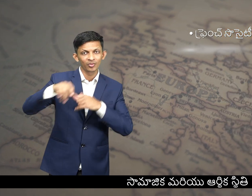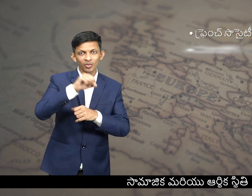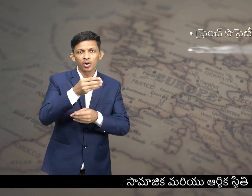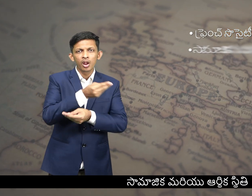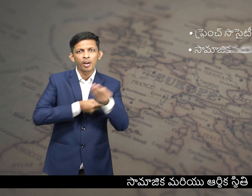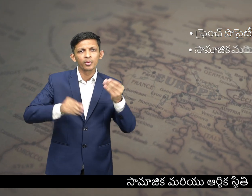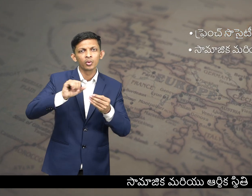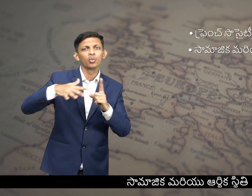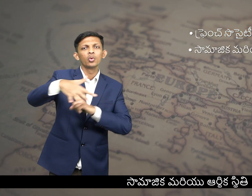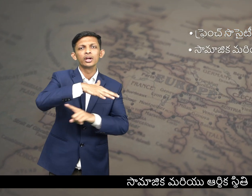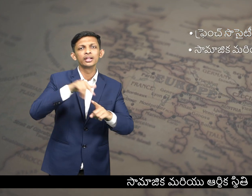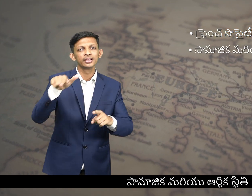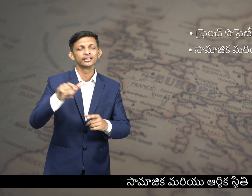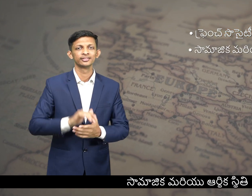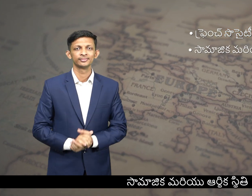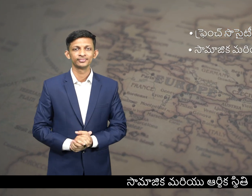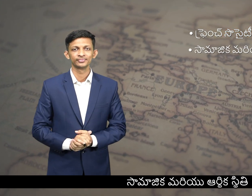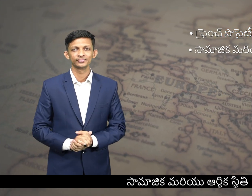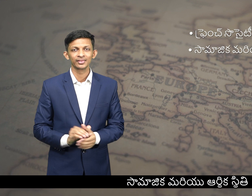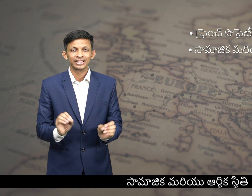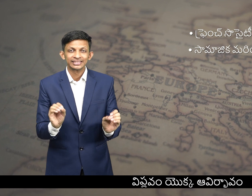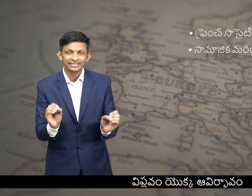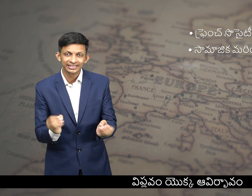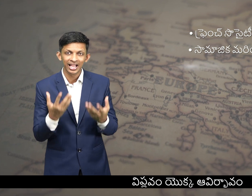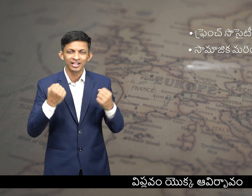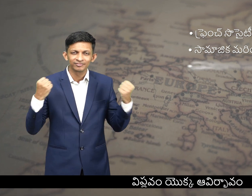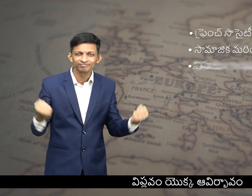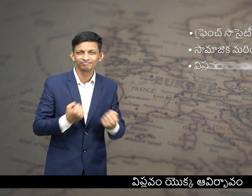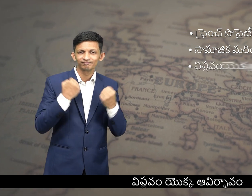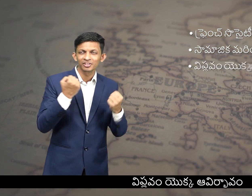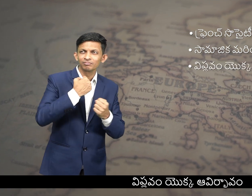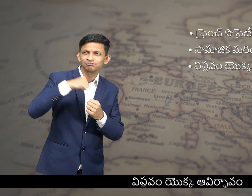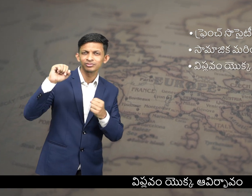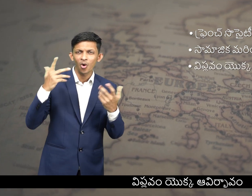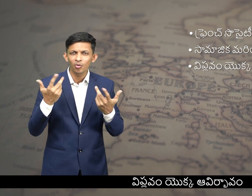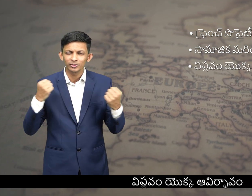సామాజిక మరియు ఆర్థిక స్థితి, విప్లవం యొక్క ఆవిర్భావం,